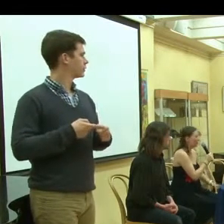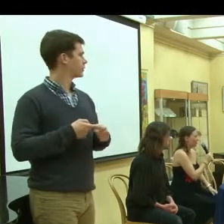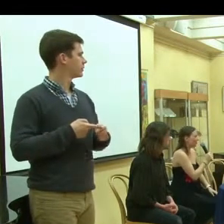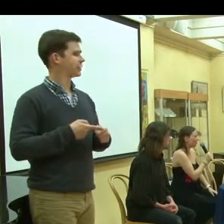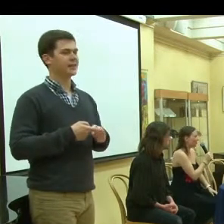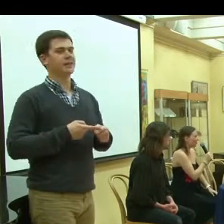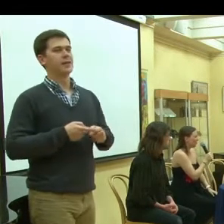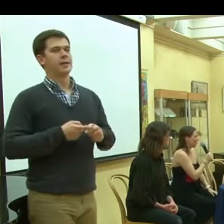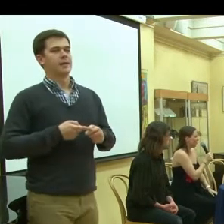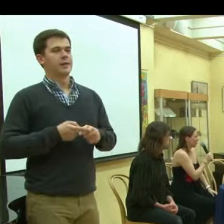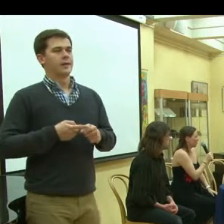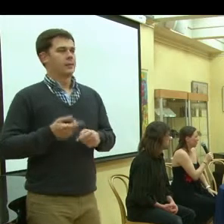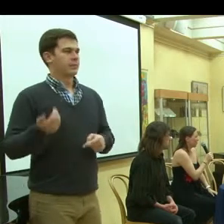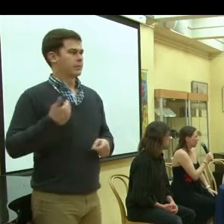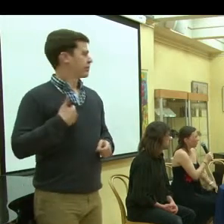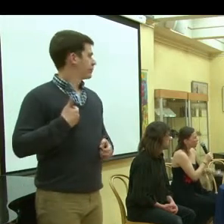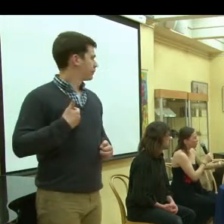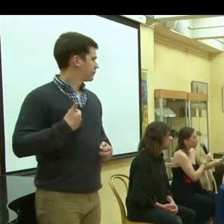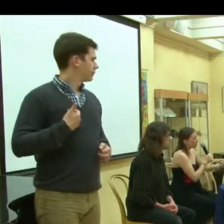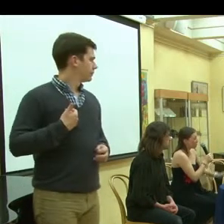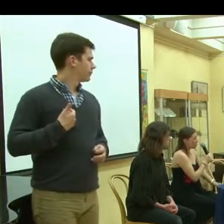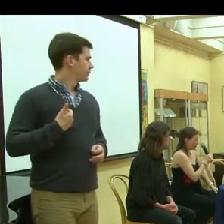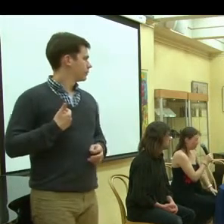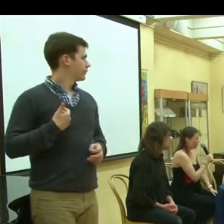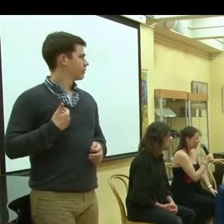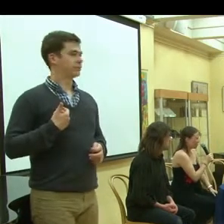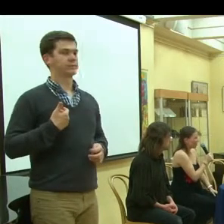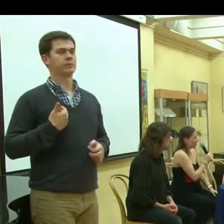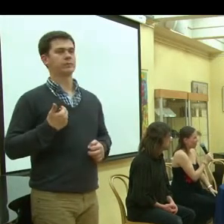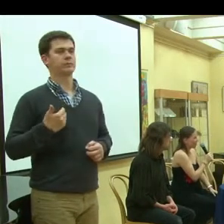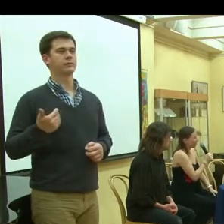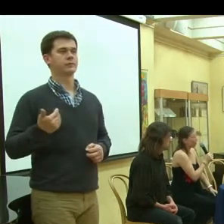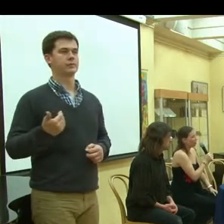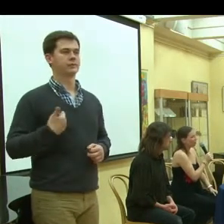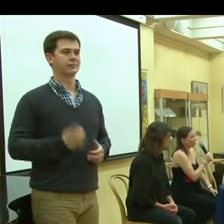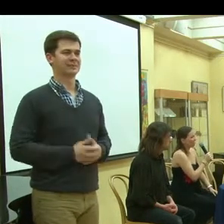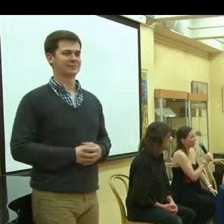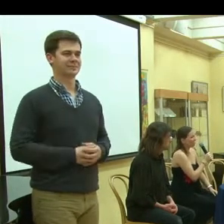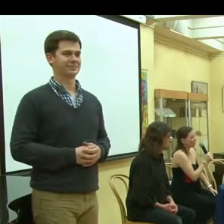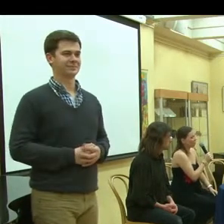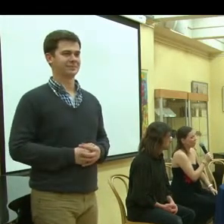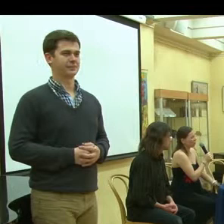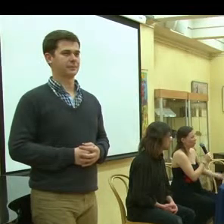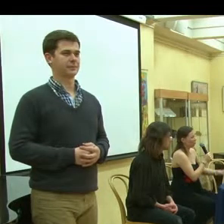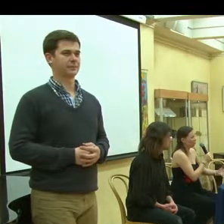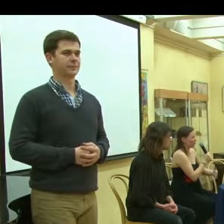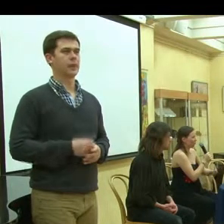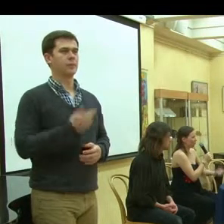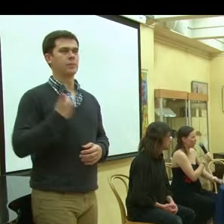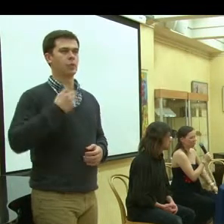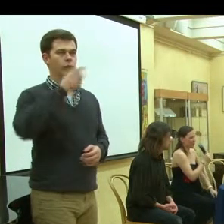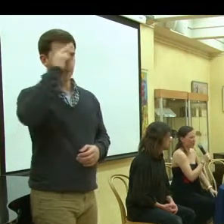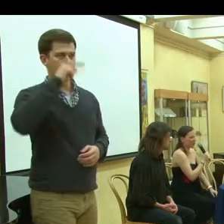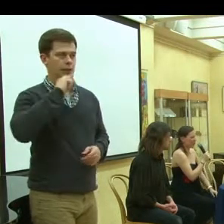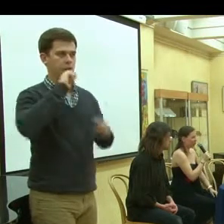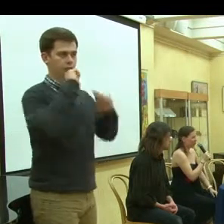po 20 lat temu. I 25 años mínimo debe tener. Może 25. I taki nóż właśnie używa gaucho gdzieś tam